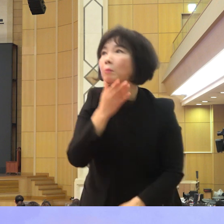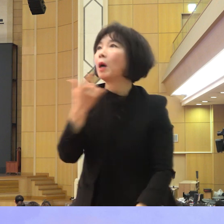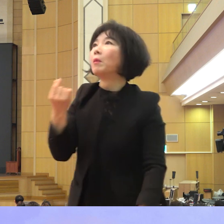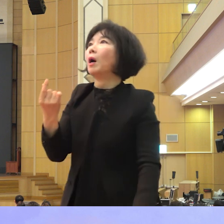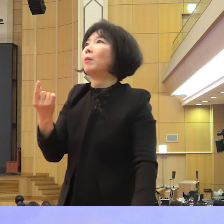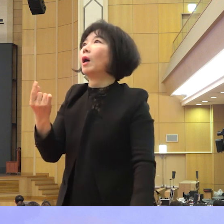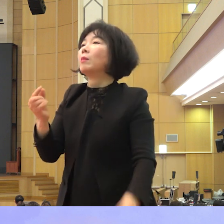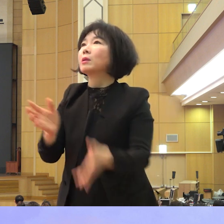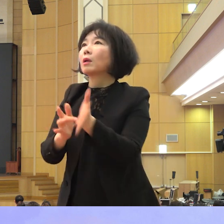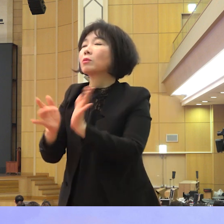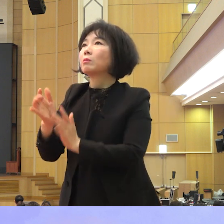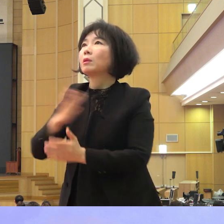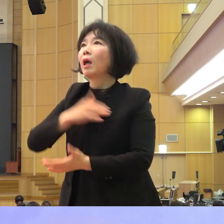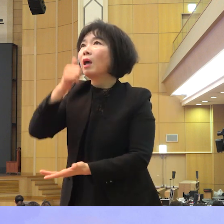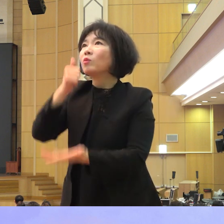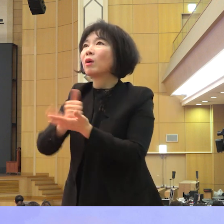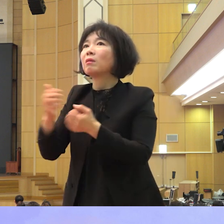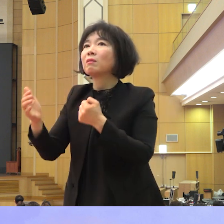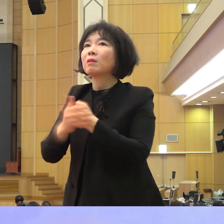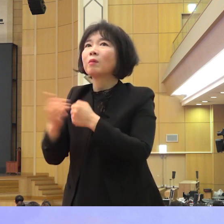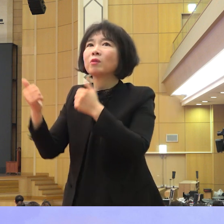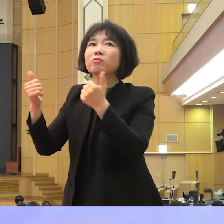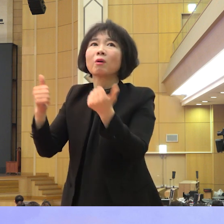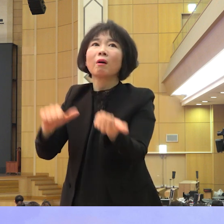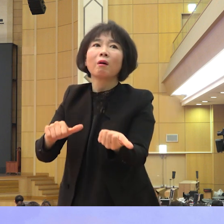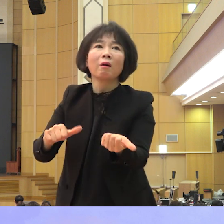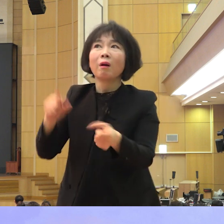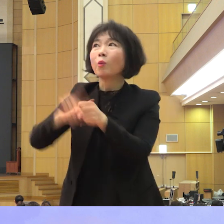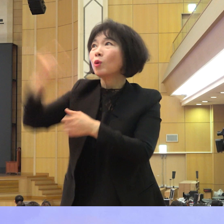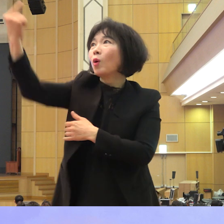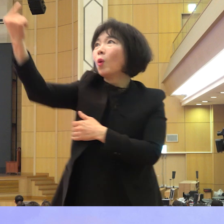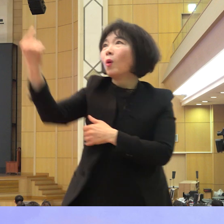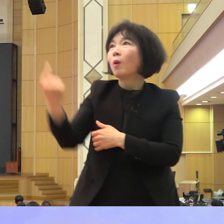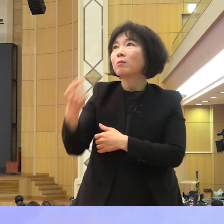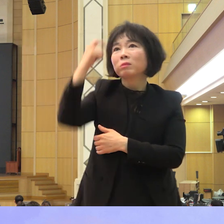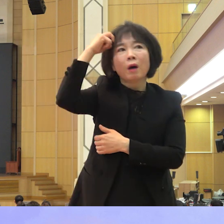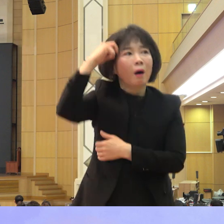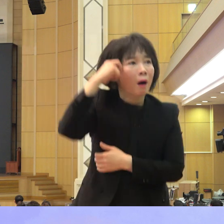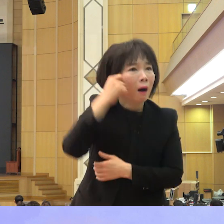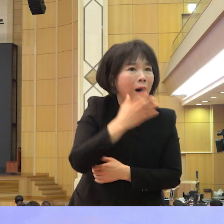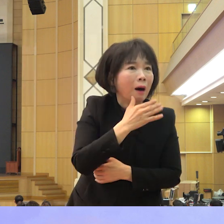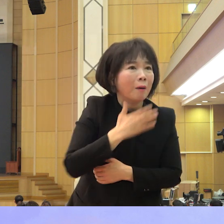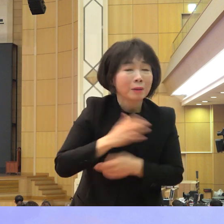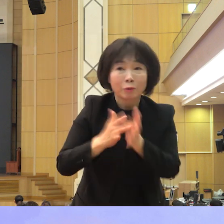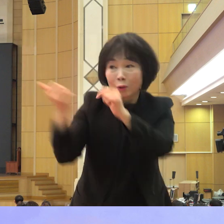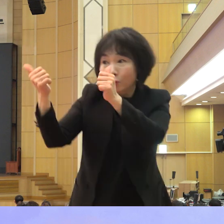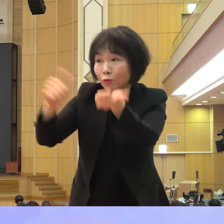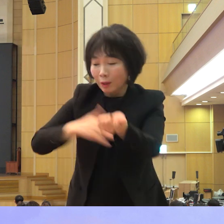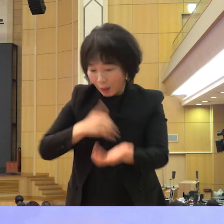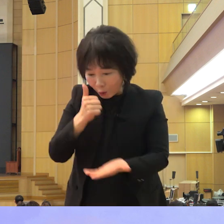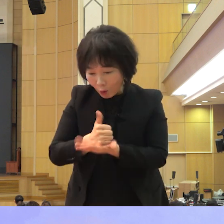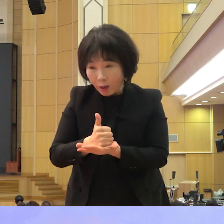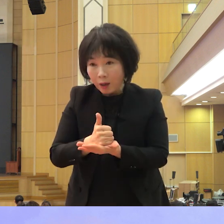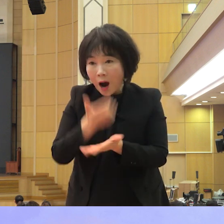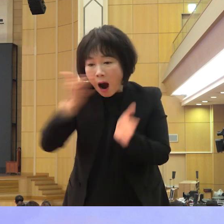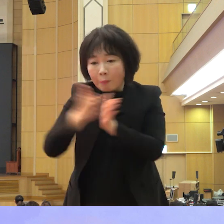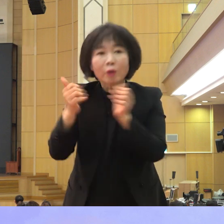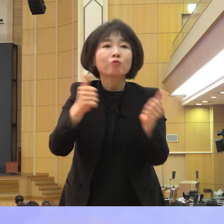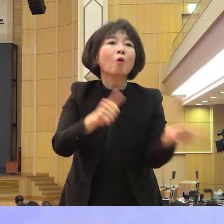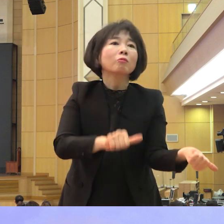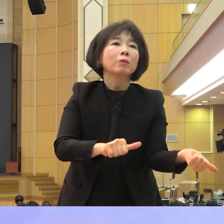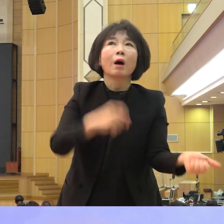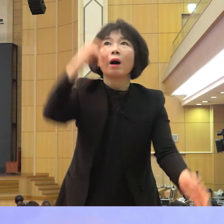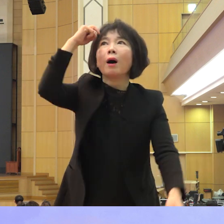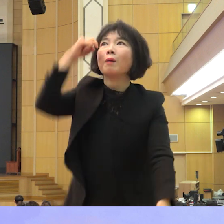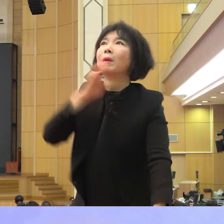예수 죽을 때 나도 함께 죽고 예수 살 때 나도 함께 살았다. 예수 죽음